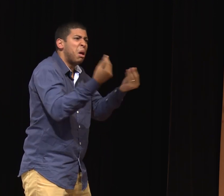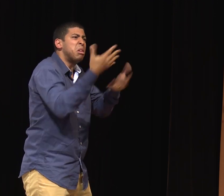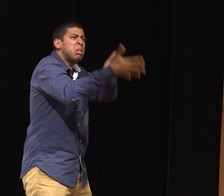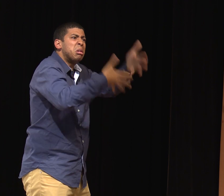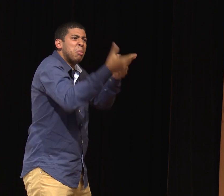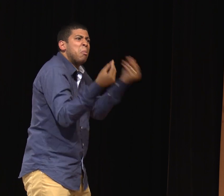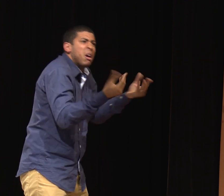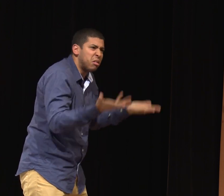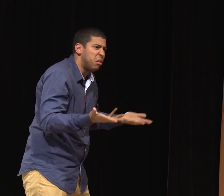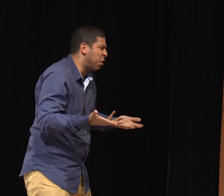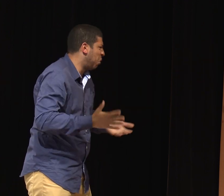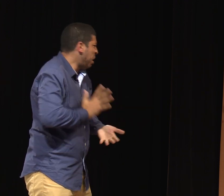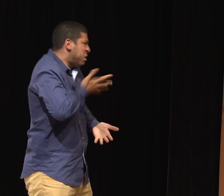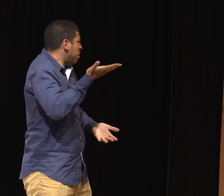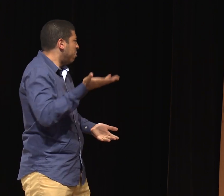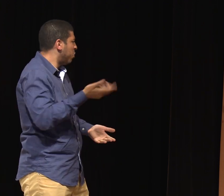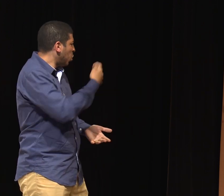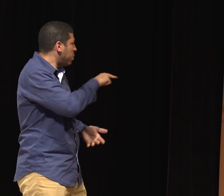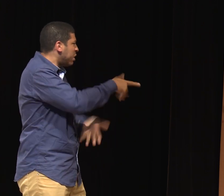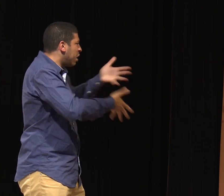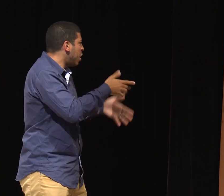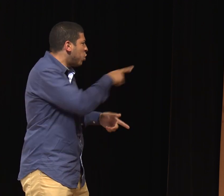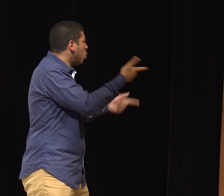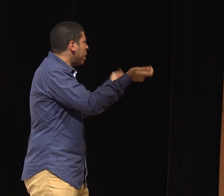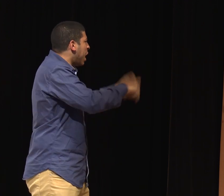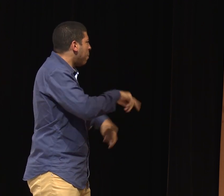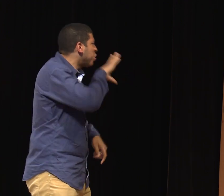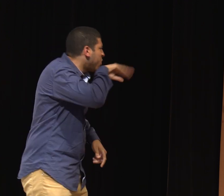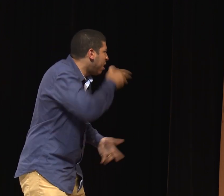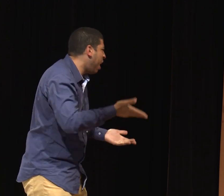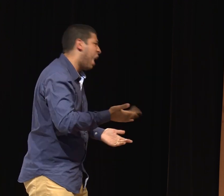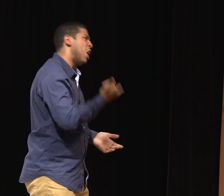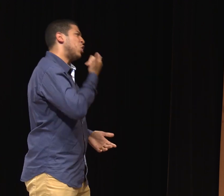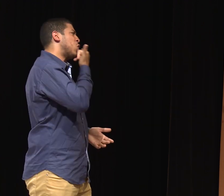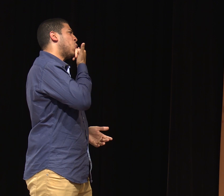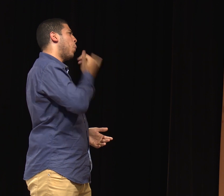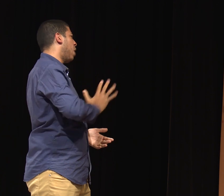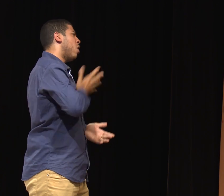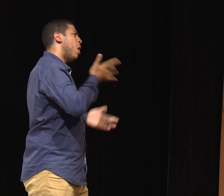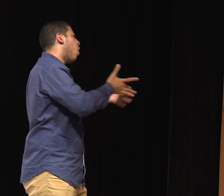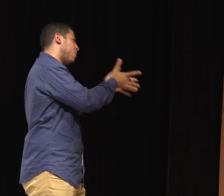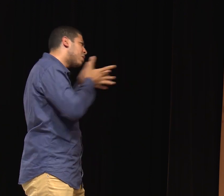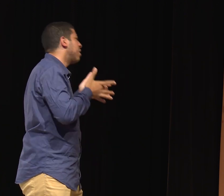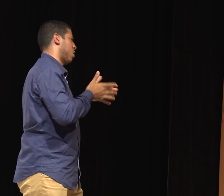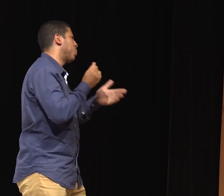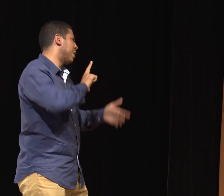isso? Para que língua de sinais? Ai, que coisa horrível. Você não precisa usar língua de sinais. Você não tem capacidade de falar? Me desculpa, isso é horrível.